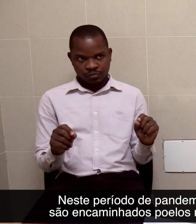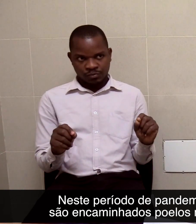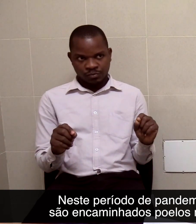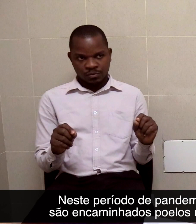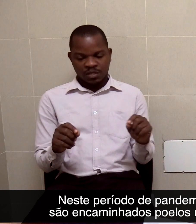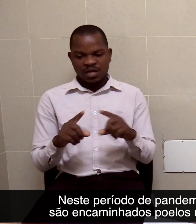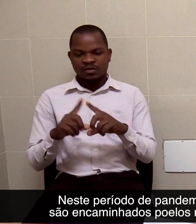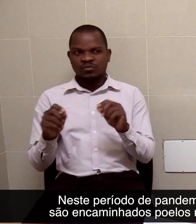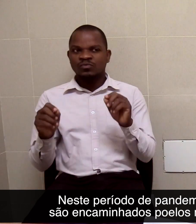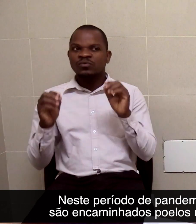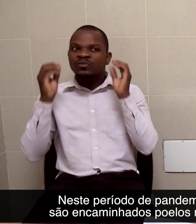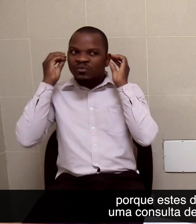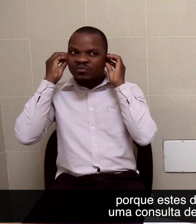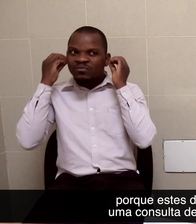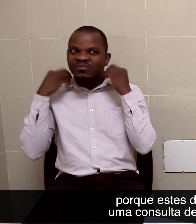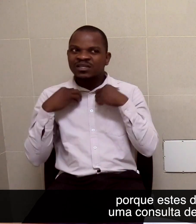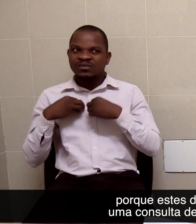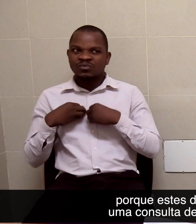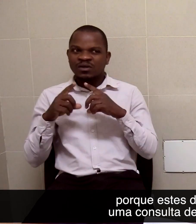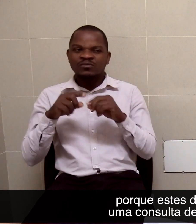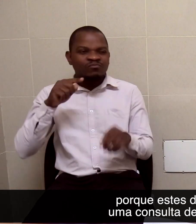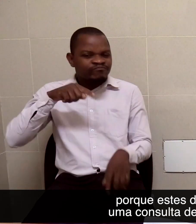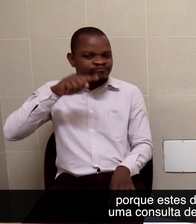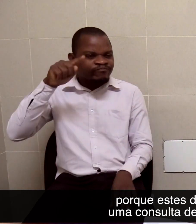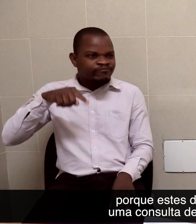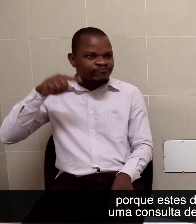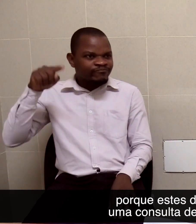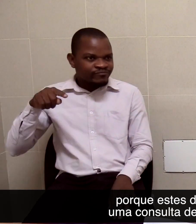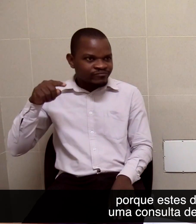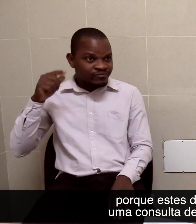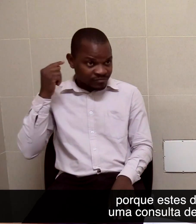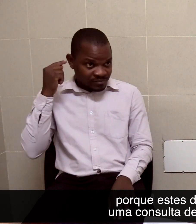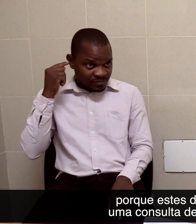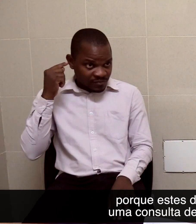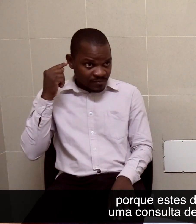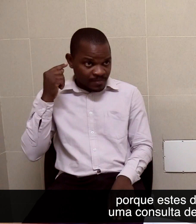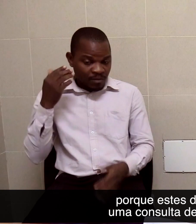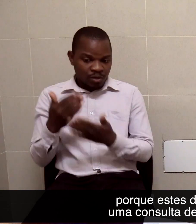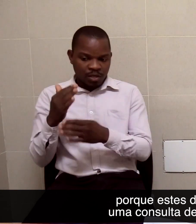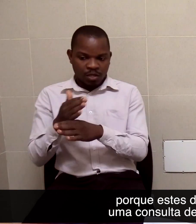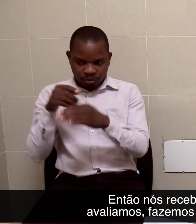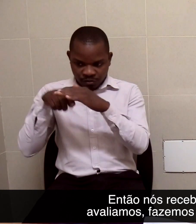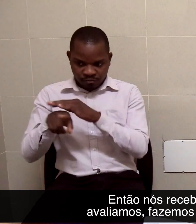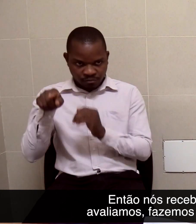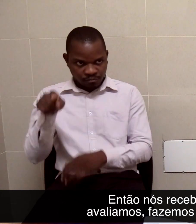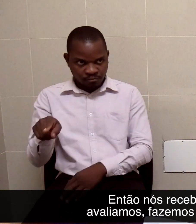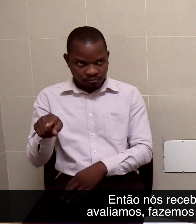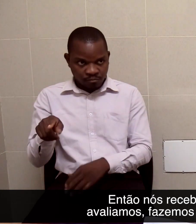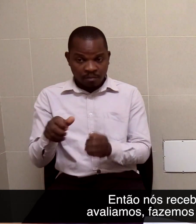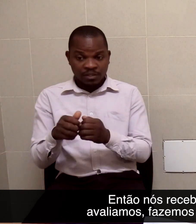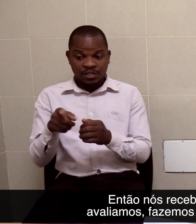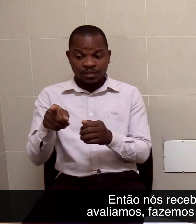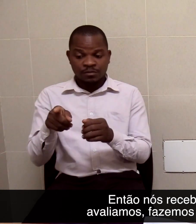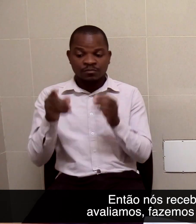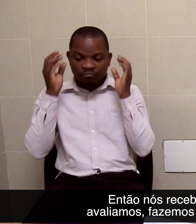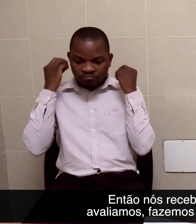da otorrinolaringologia, porque esses doentes passam de uma consulta de otorrinolaringologia. Então, nós recebemos